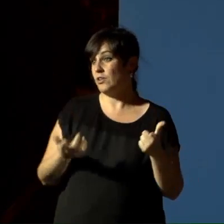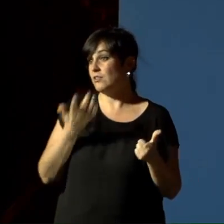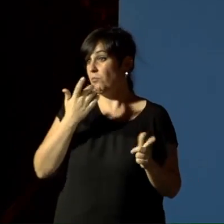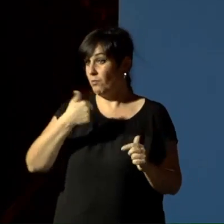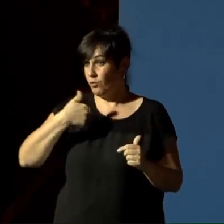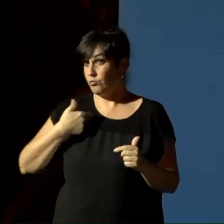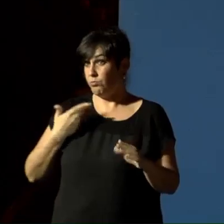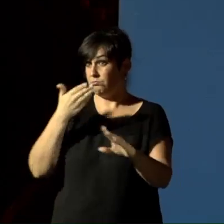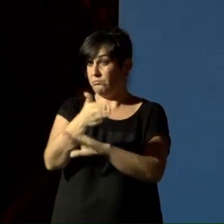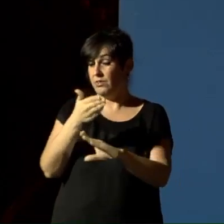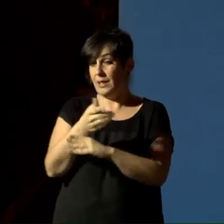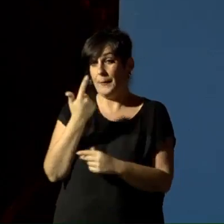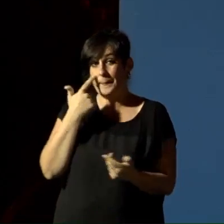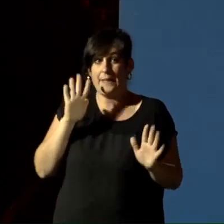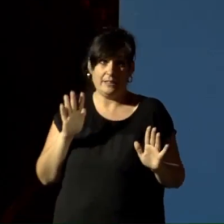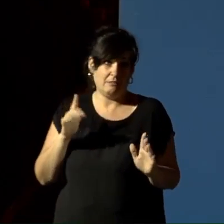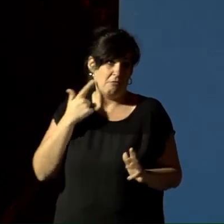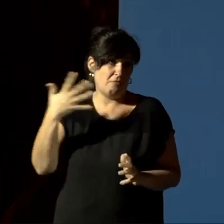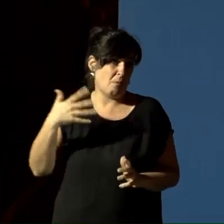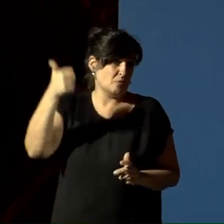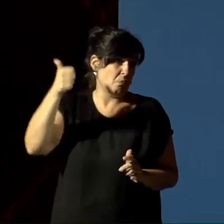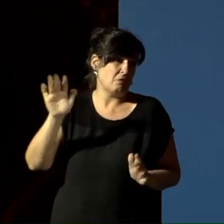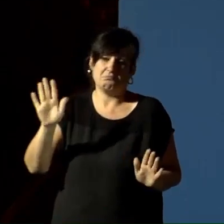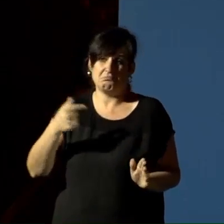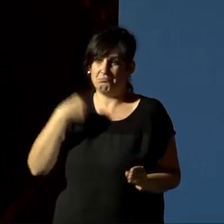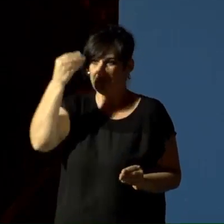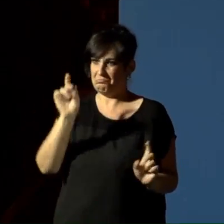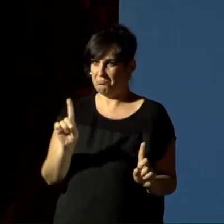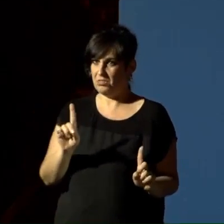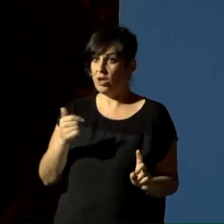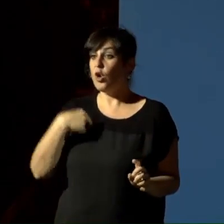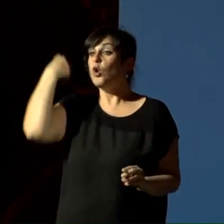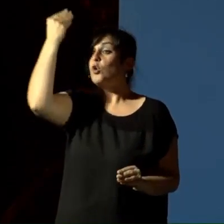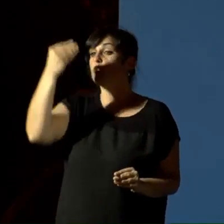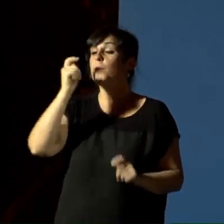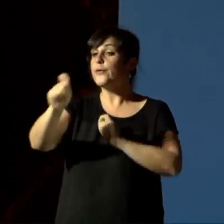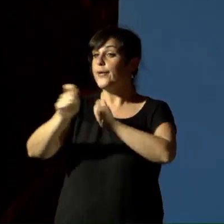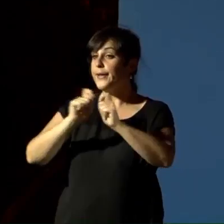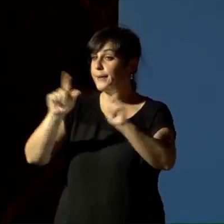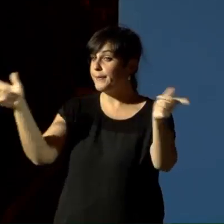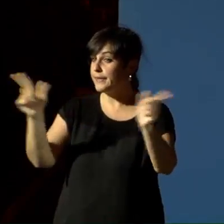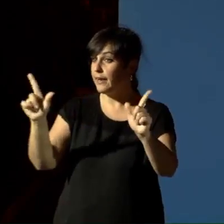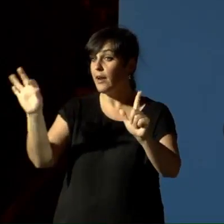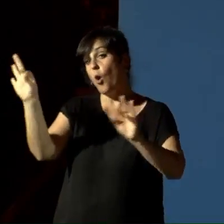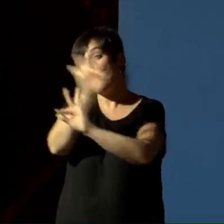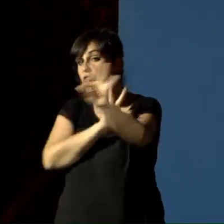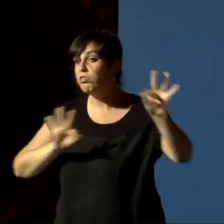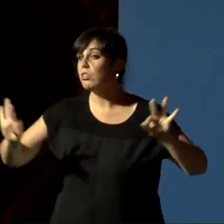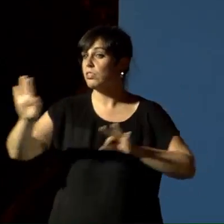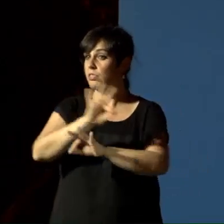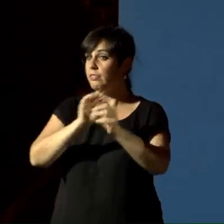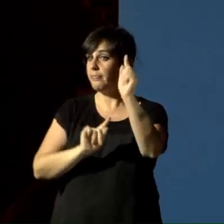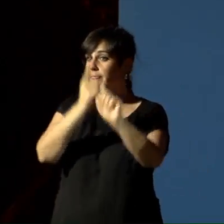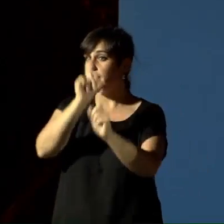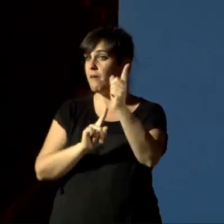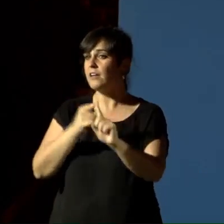ten moita... Bueno, eu non penso nada deso, non? Eu penso que as tertulias da televisión sirven agora mesmo xa para cabrear a todo o mundo, non? Xa todo o